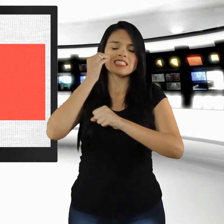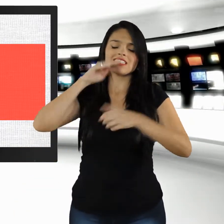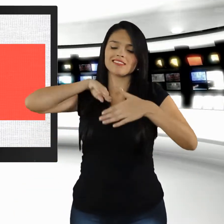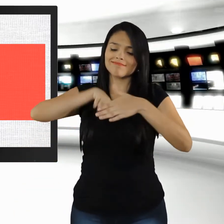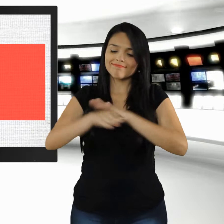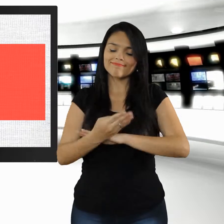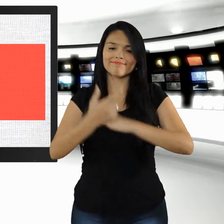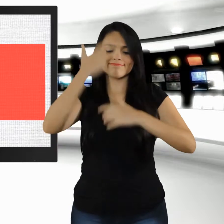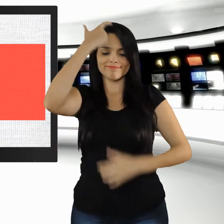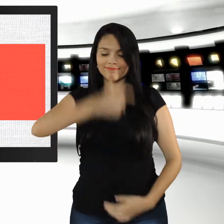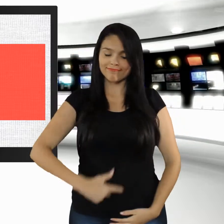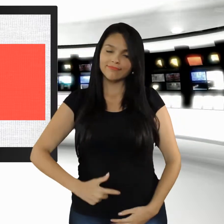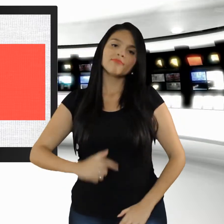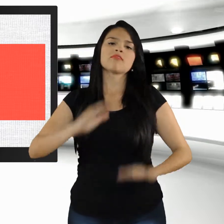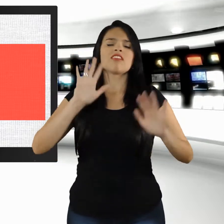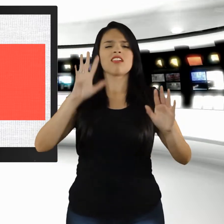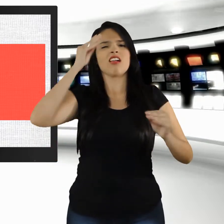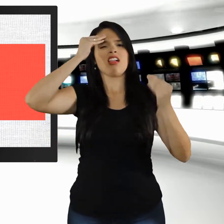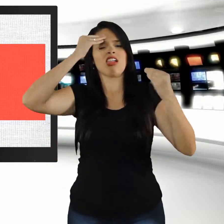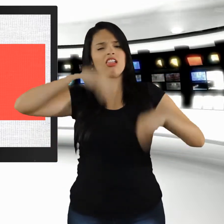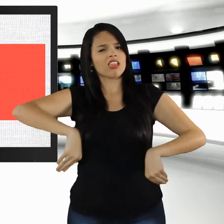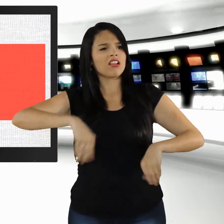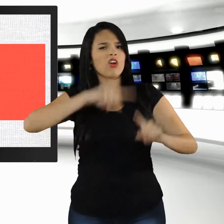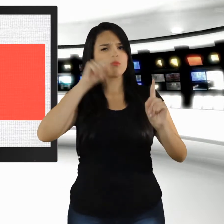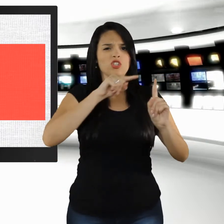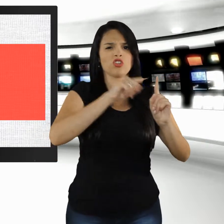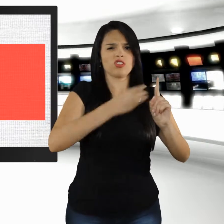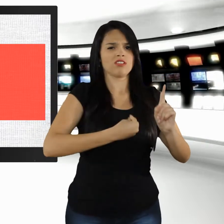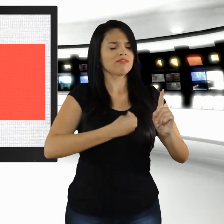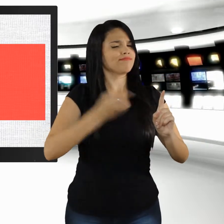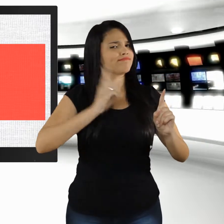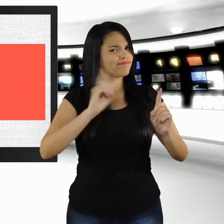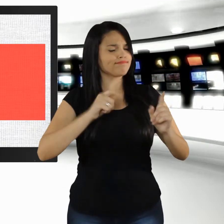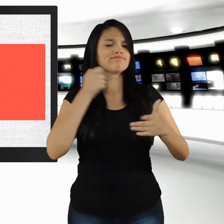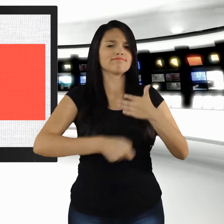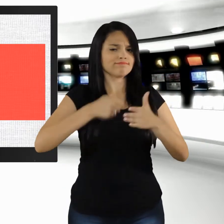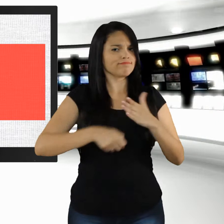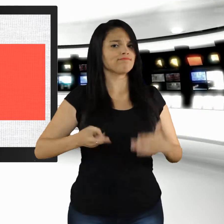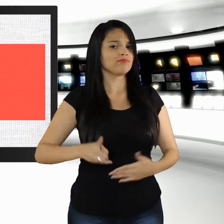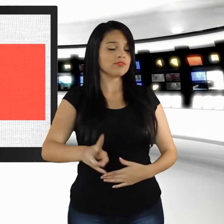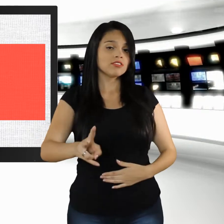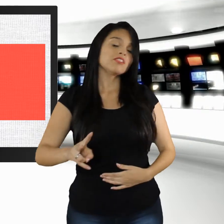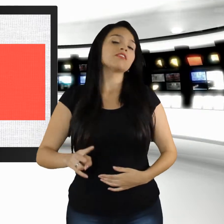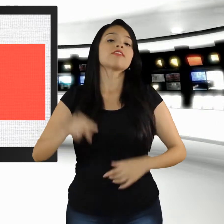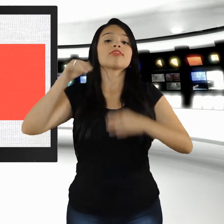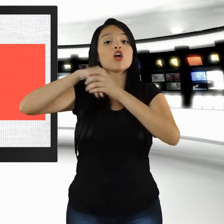de buscar novos objetivos em sua vida ao assistir uma apresentação de macrobata em tecido dentro de um shopping despertou